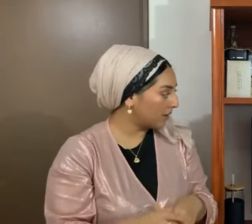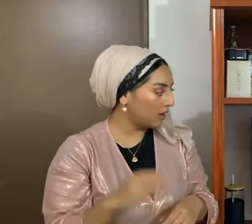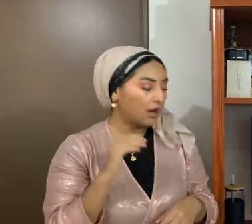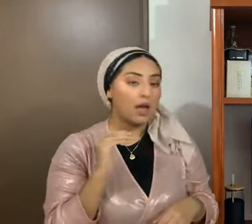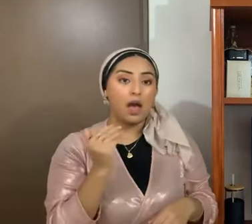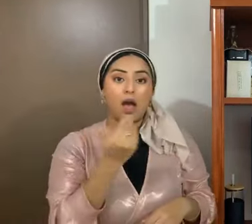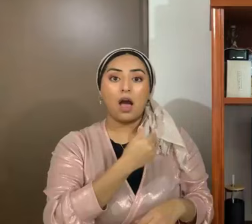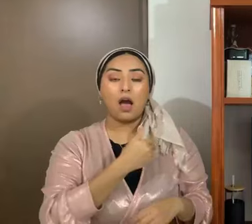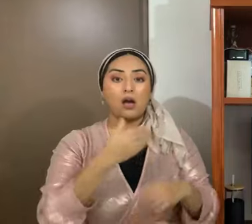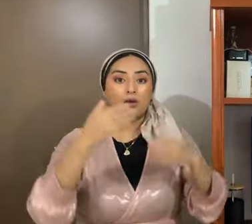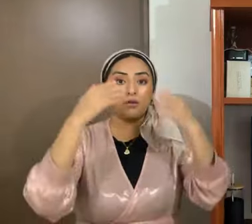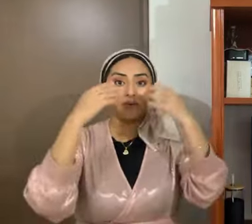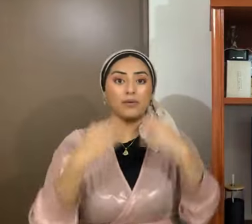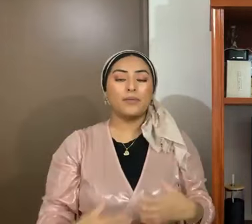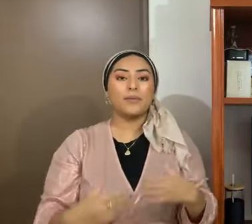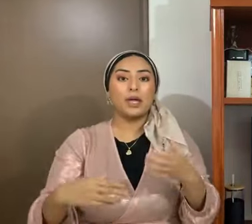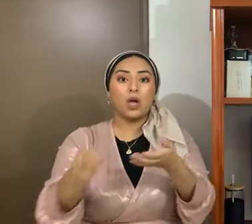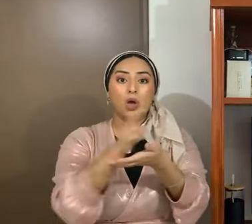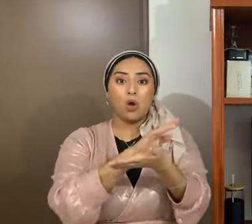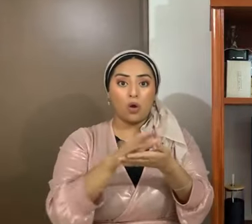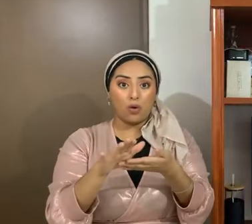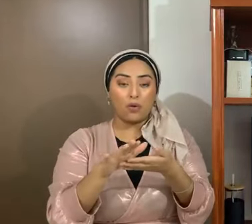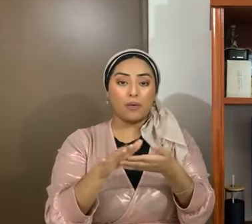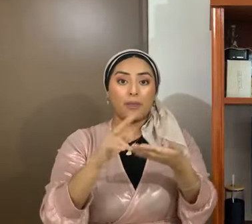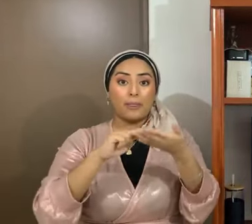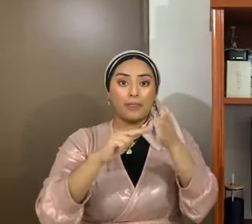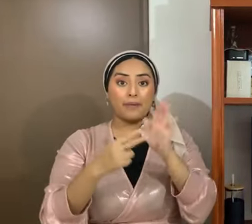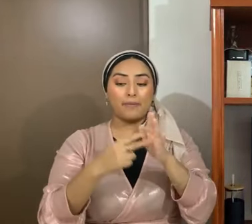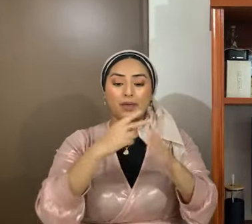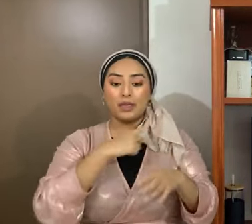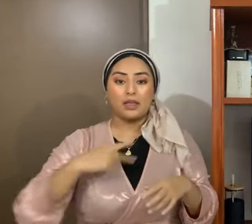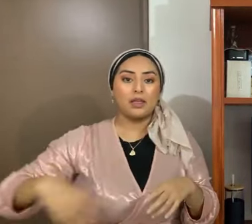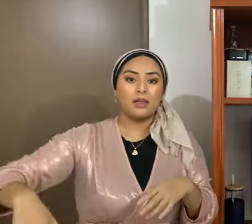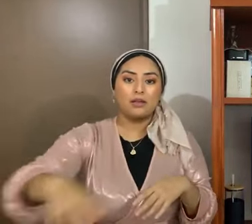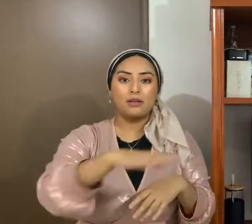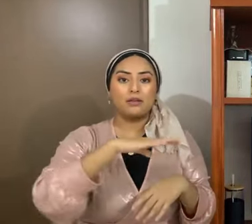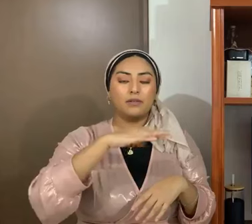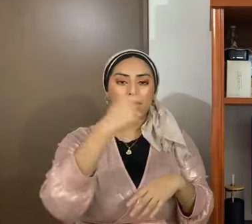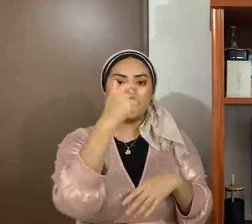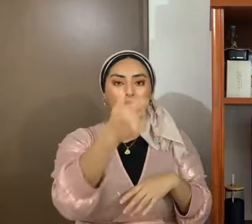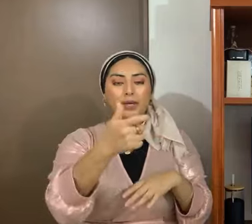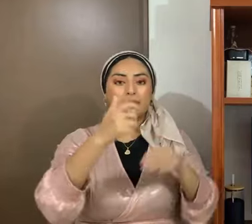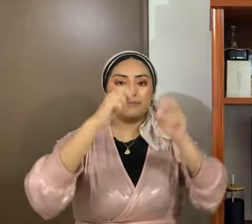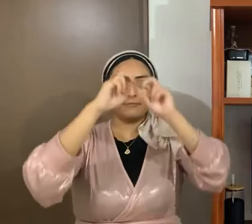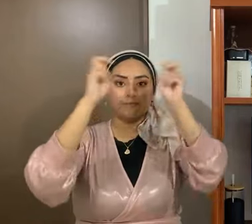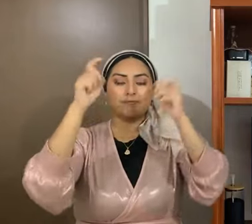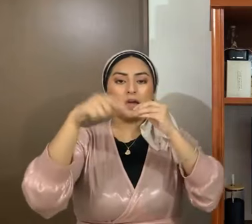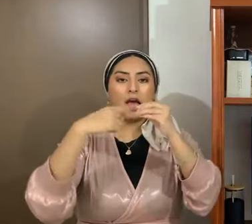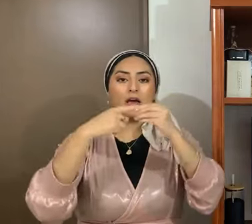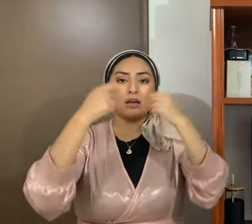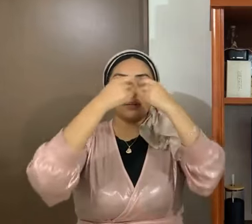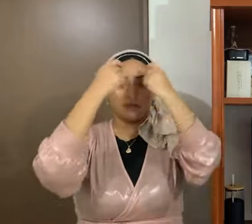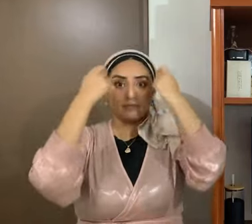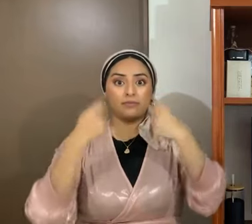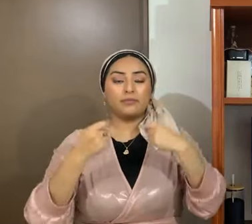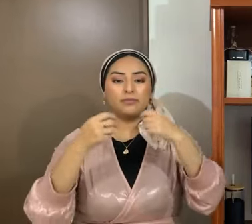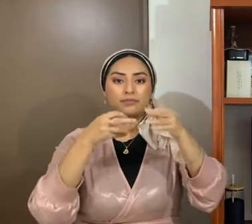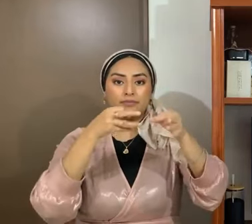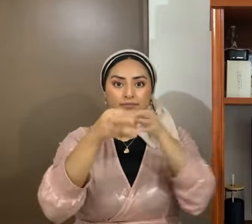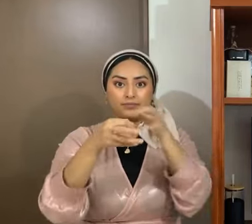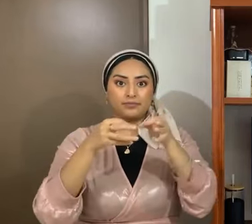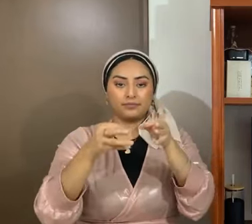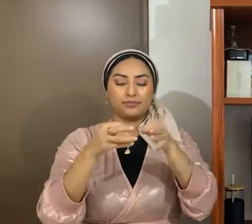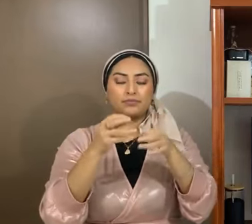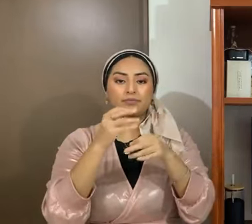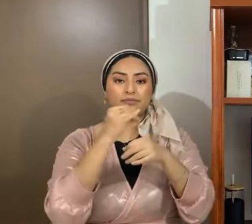nuestra vestimenta Kadosh, que representa el reino, pueden ver ustedes el tema, el talit, que está ministrado en este canal por nuestro